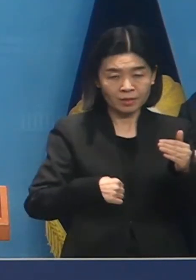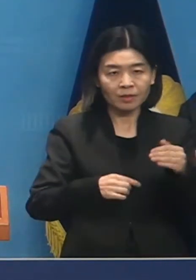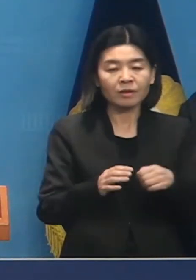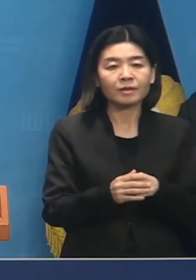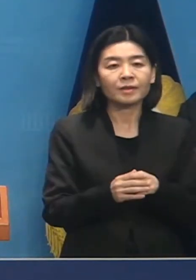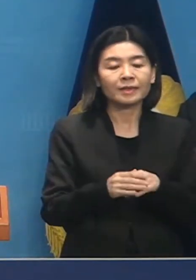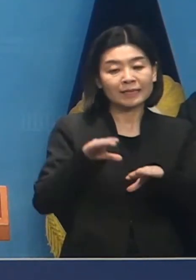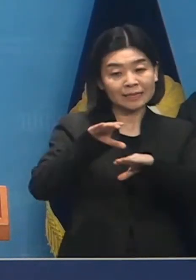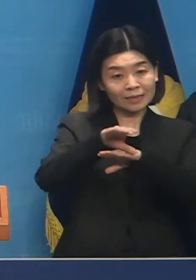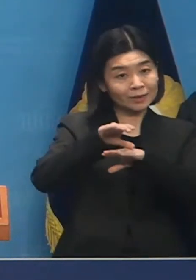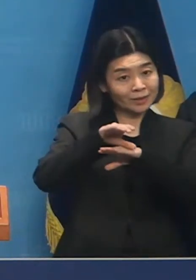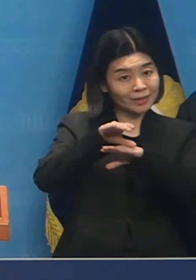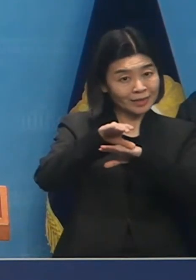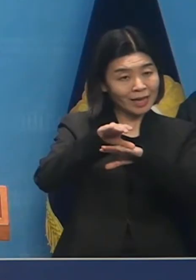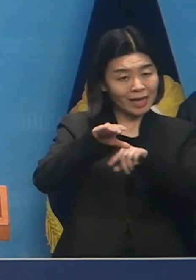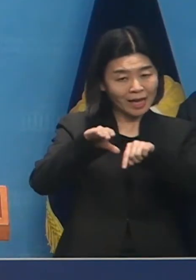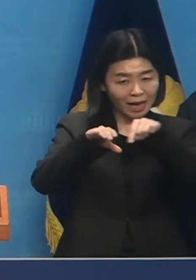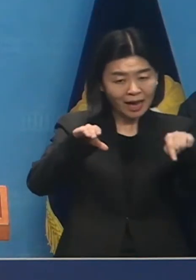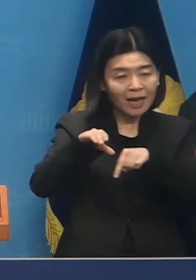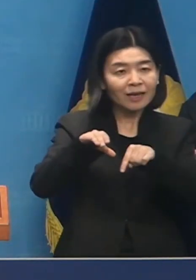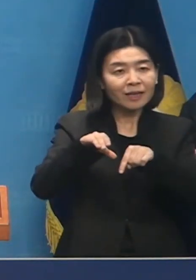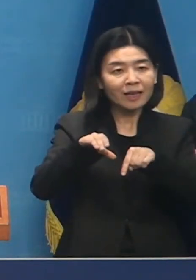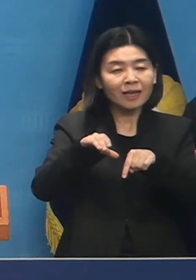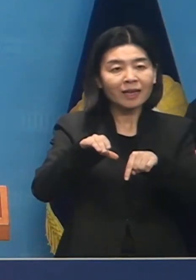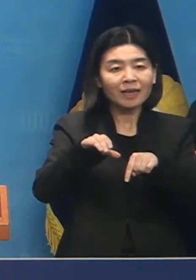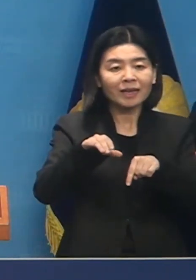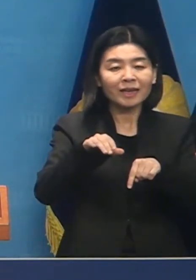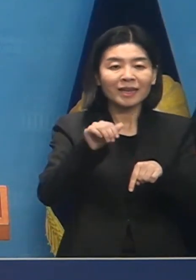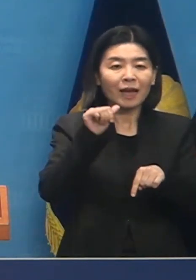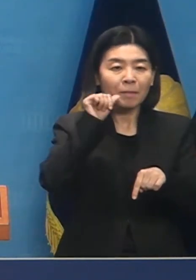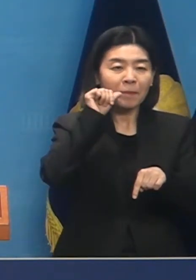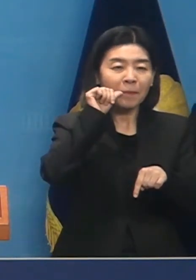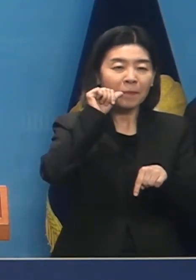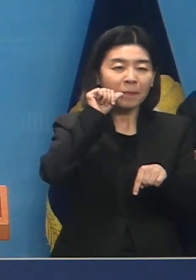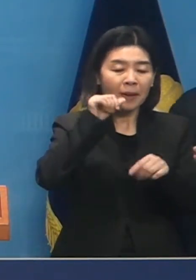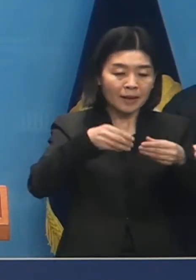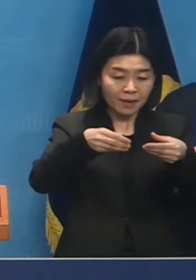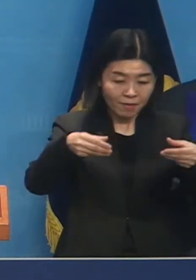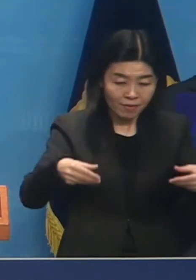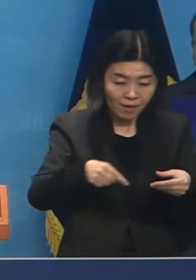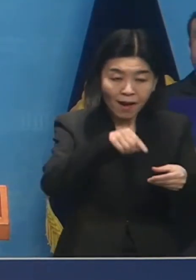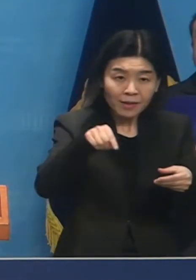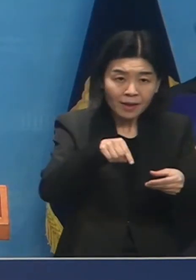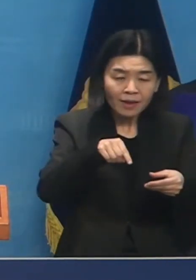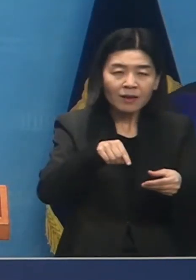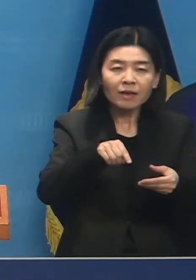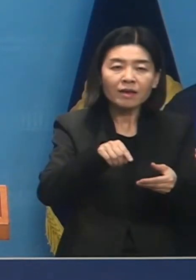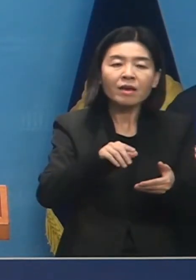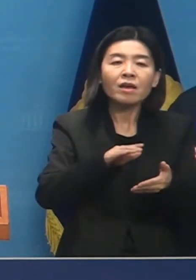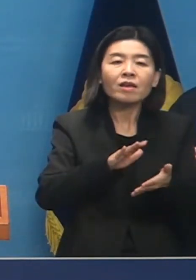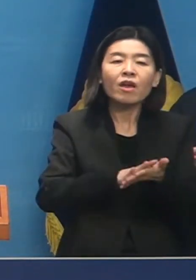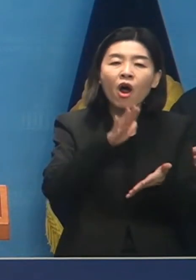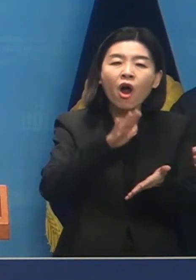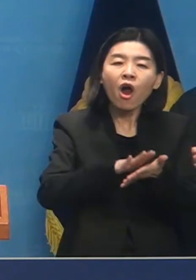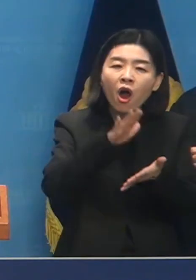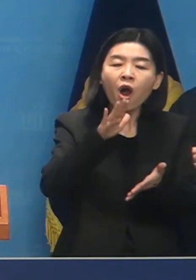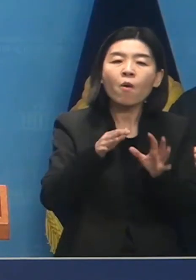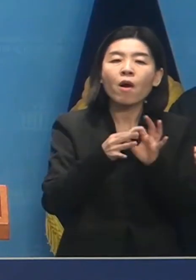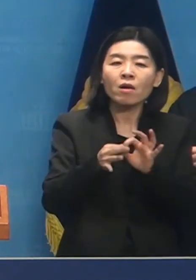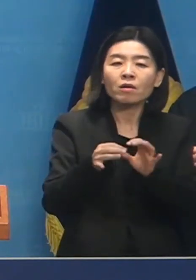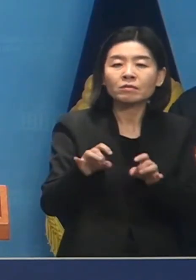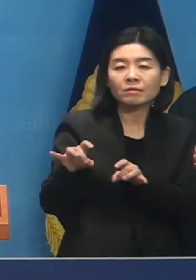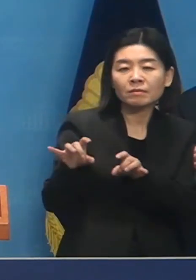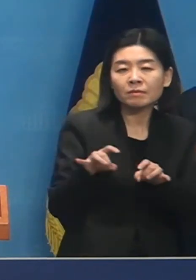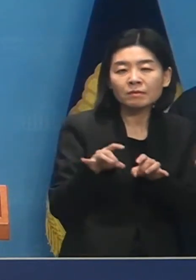전기 자동차에 들어간 배터리팩에 들어가는 고열 전도성을 가지는 그 세라믹에